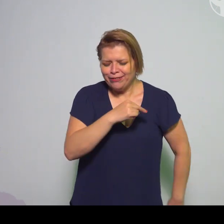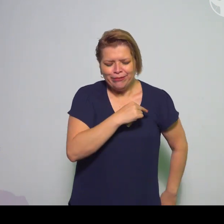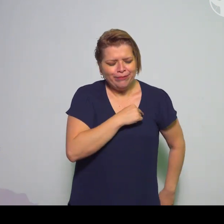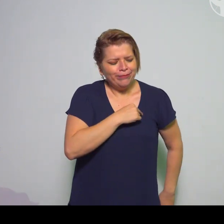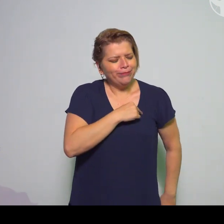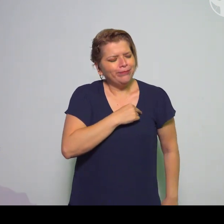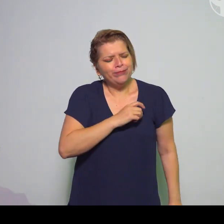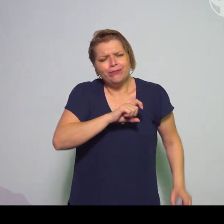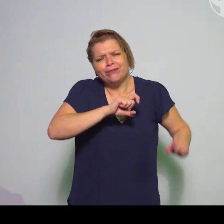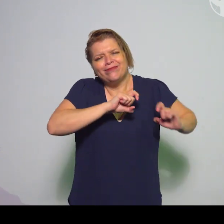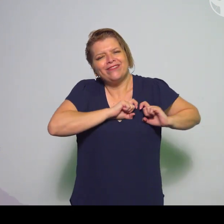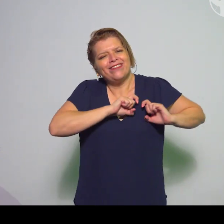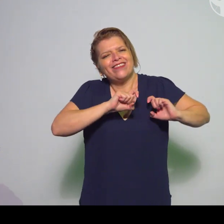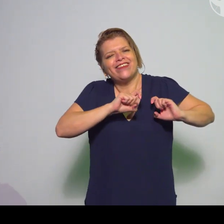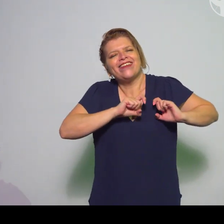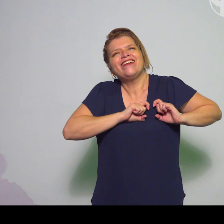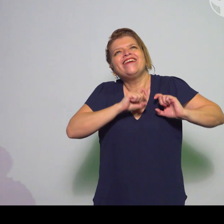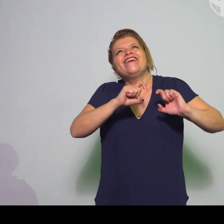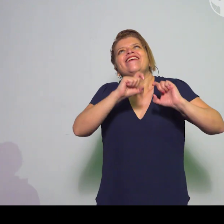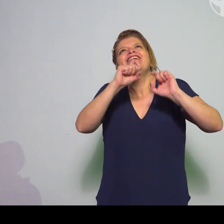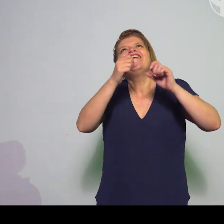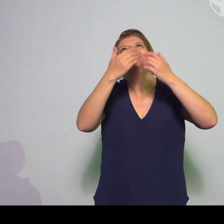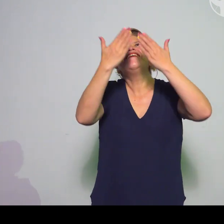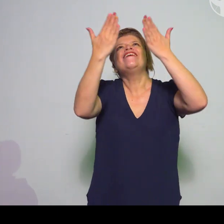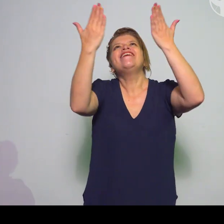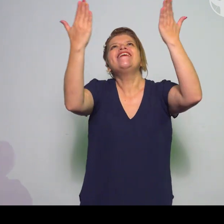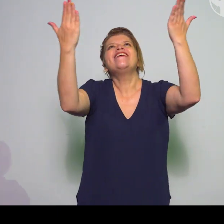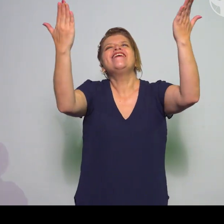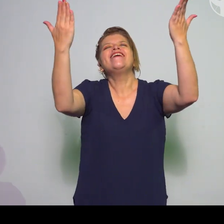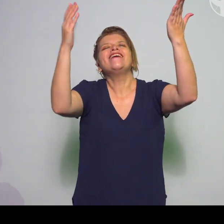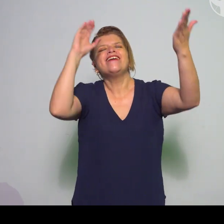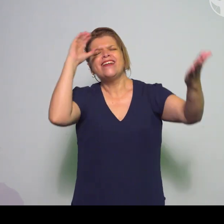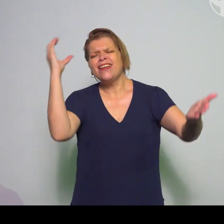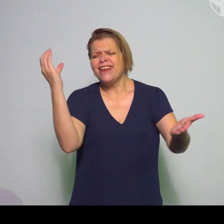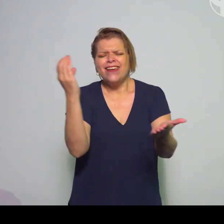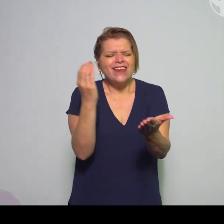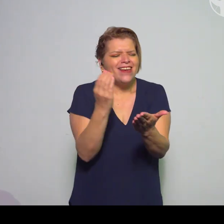separar de tu amor. Tú eres grande y creemos en ti, Jesús.